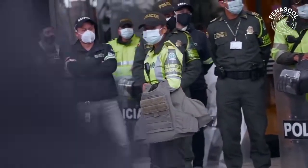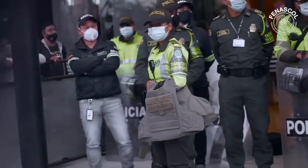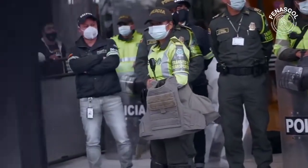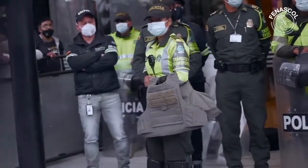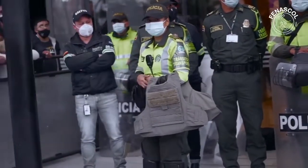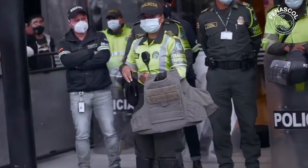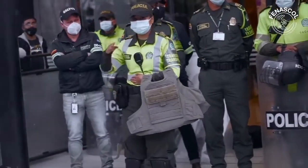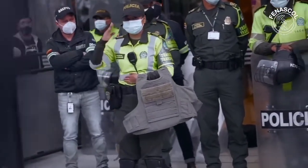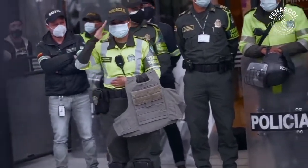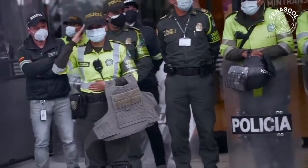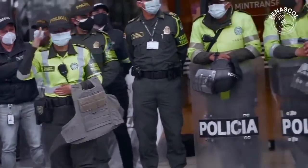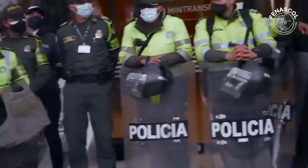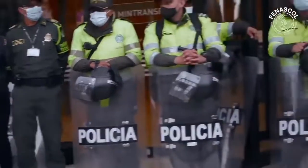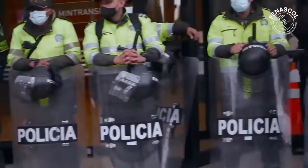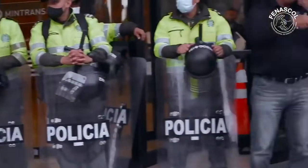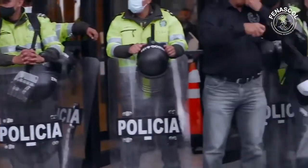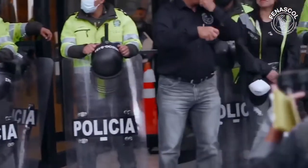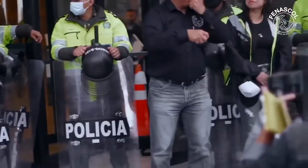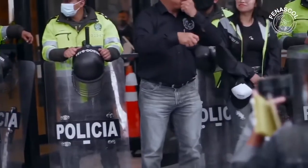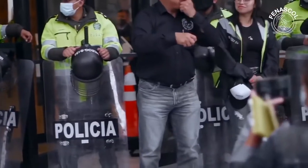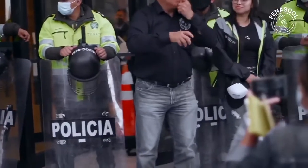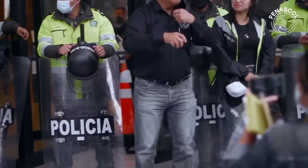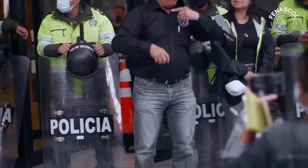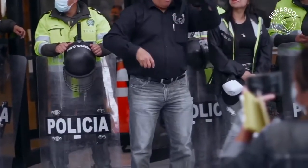Son aquellos que tienen el distintivo de tránsito y transporte.